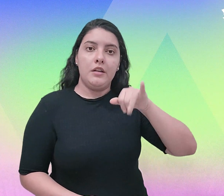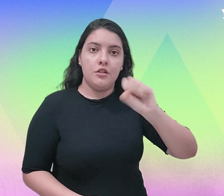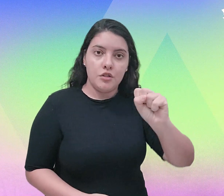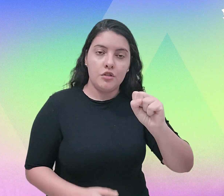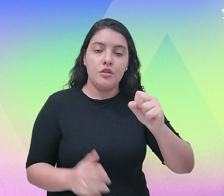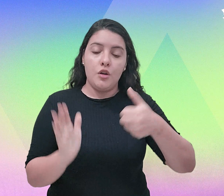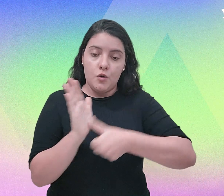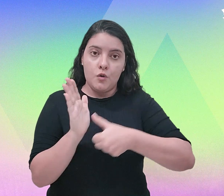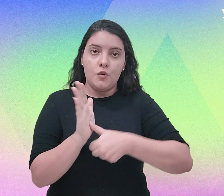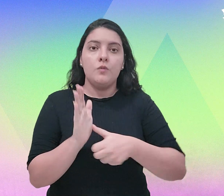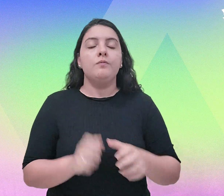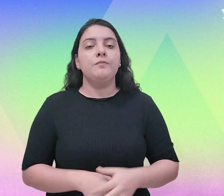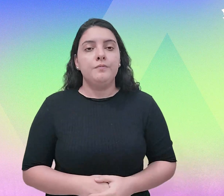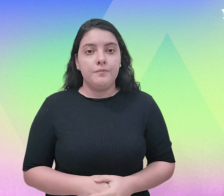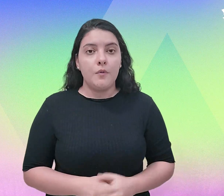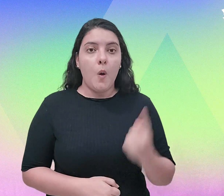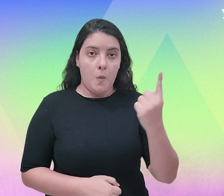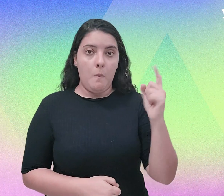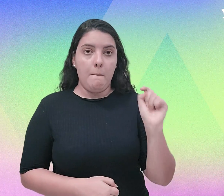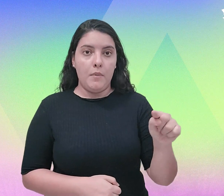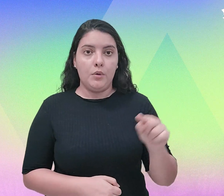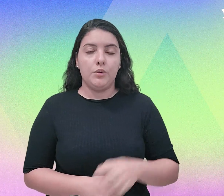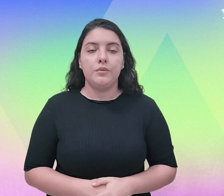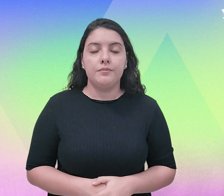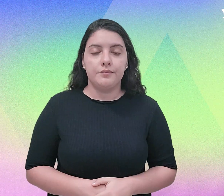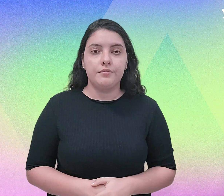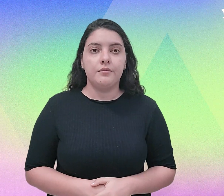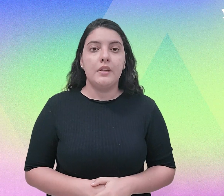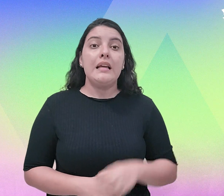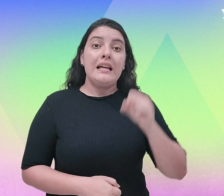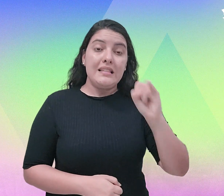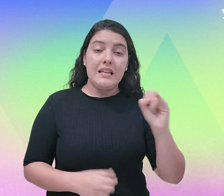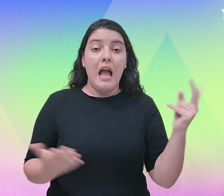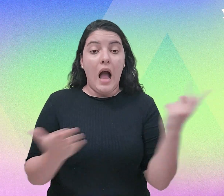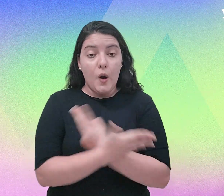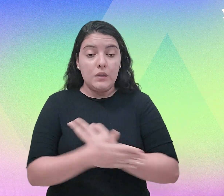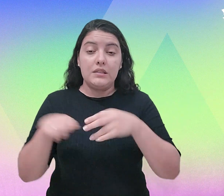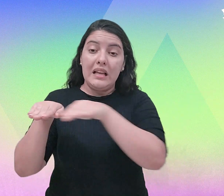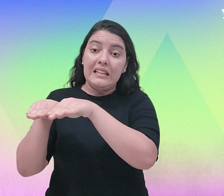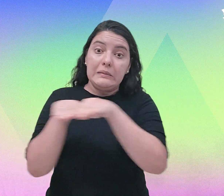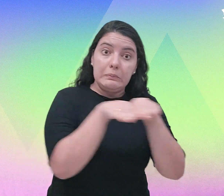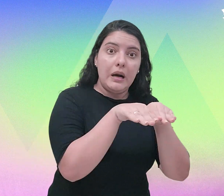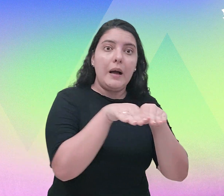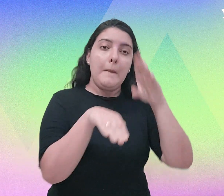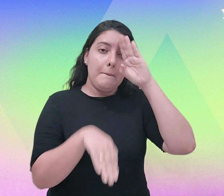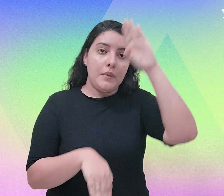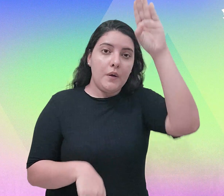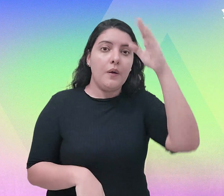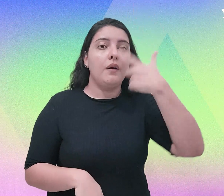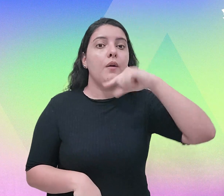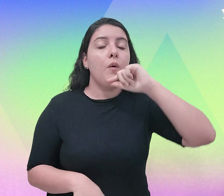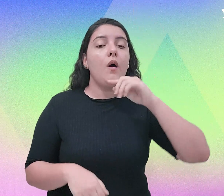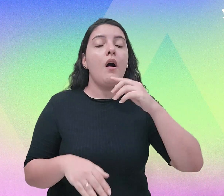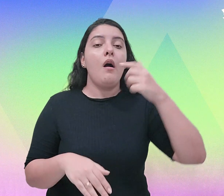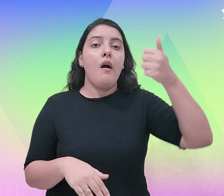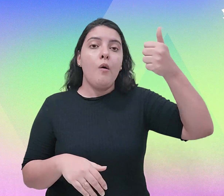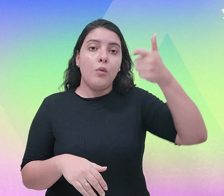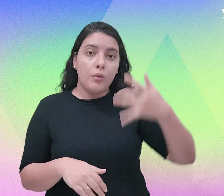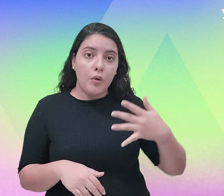social um ponto para desempate serão priorizados os seguintes critérios por ordem de apresentação